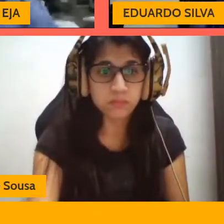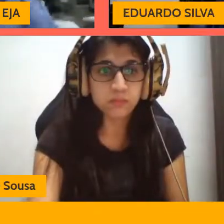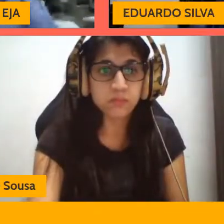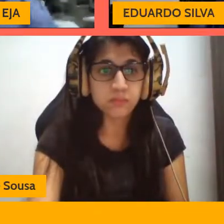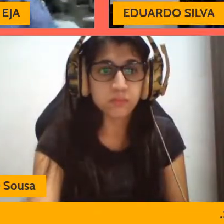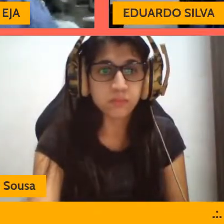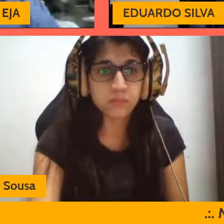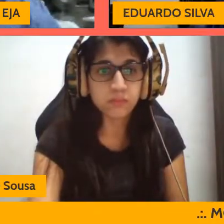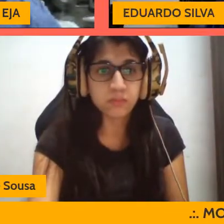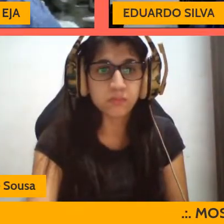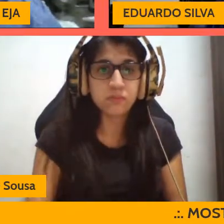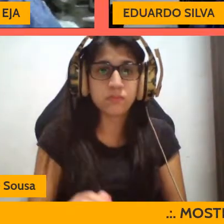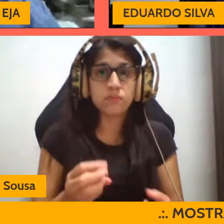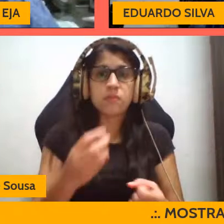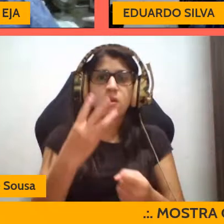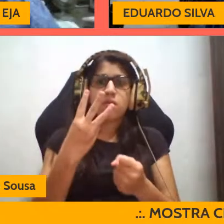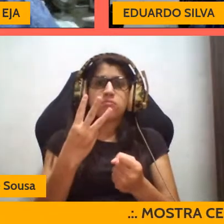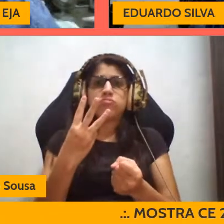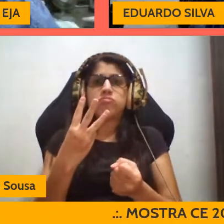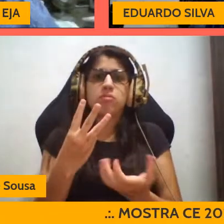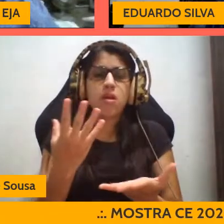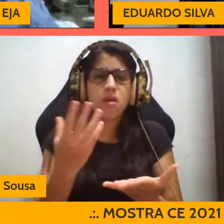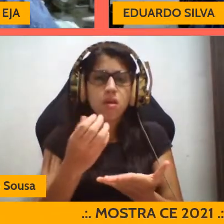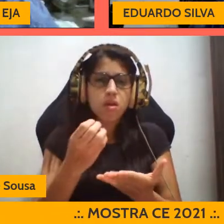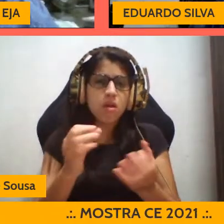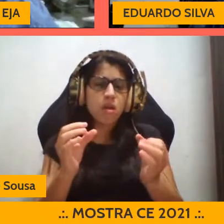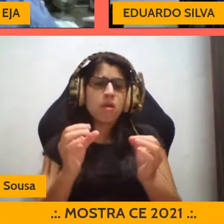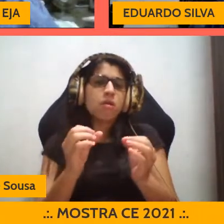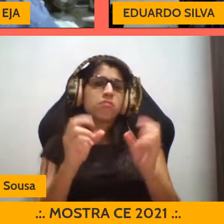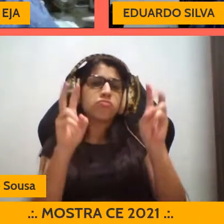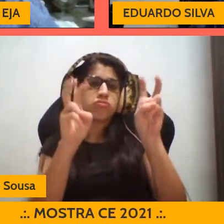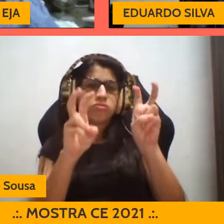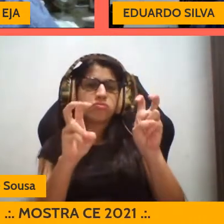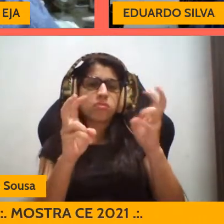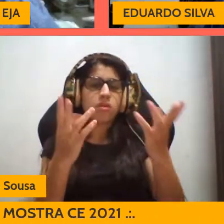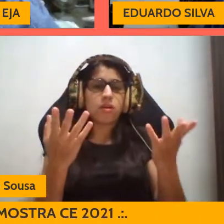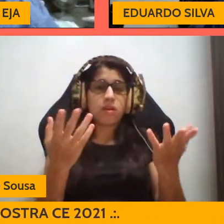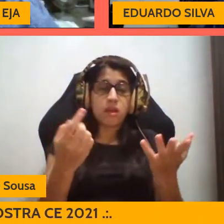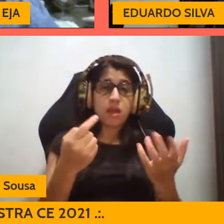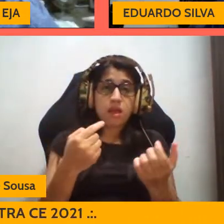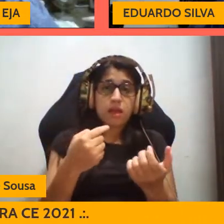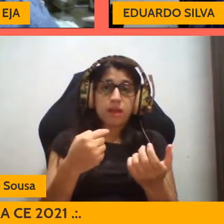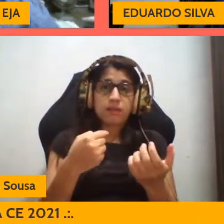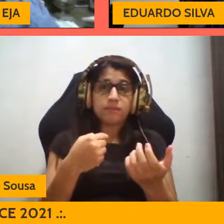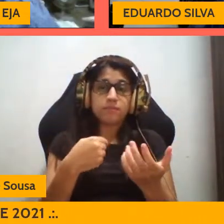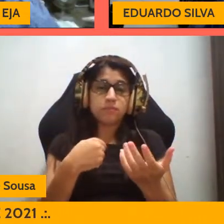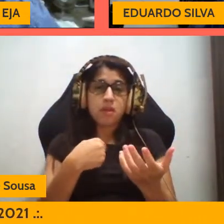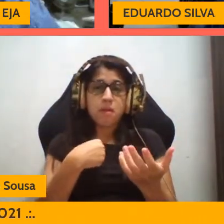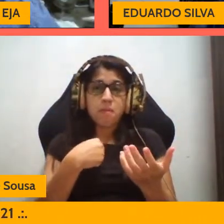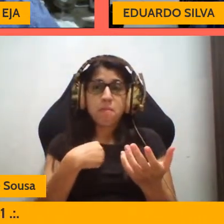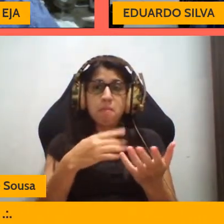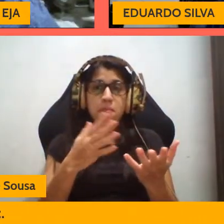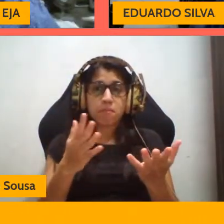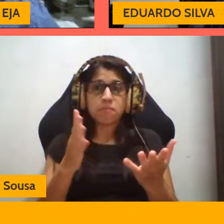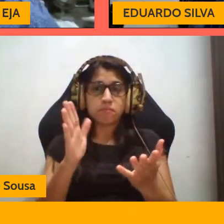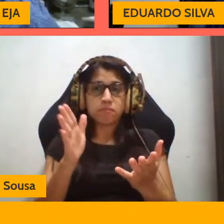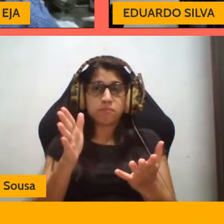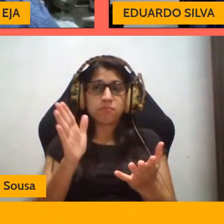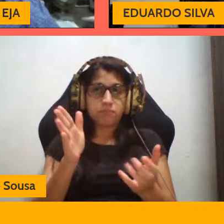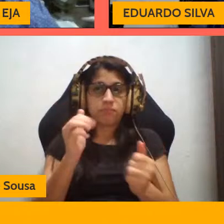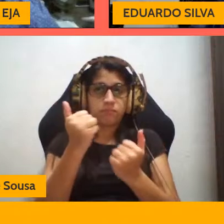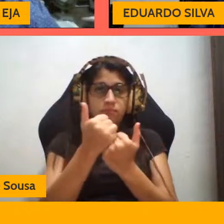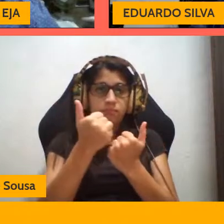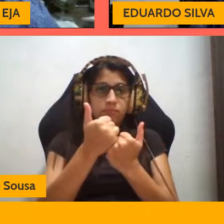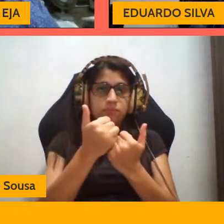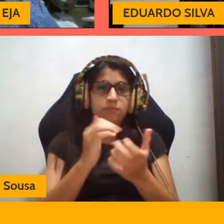atributos. Eu não gosto muito do termo competências, né? Mas para uma...